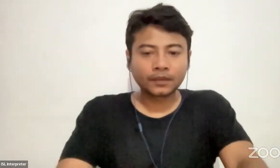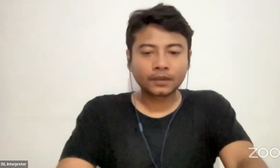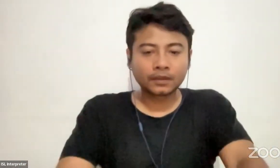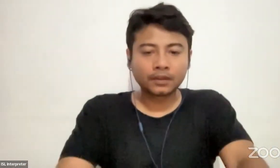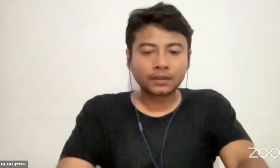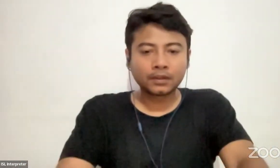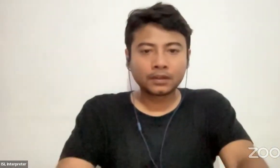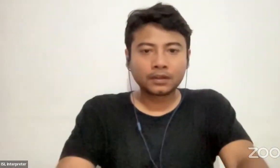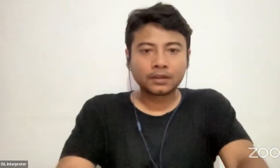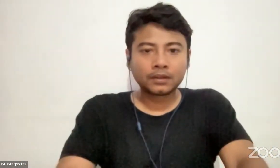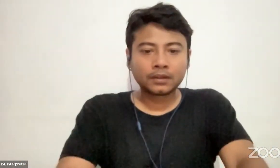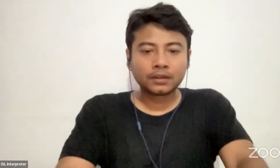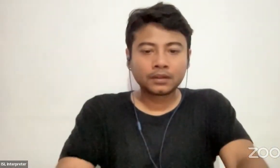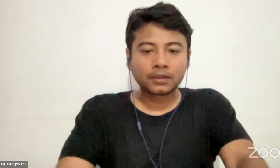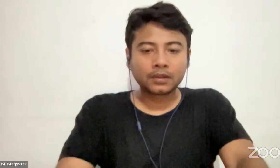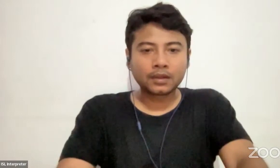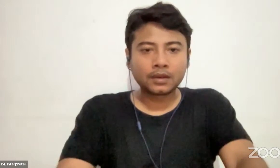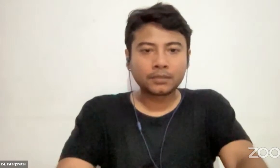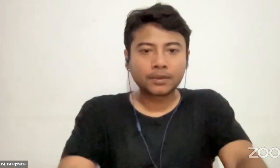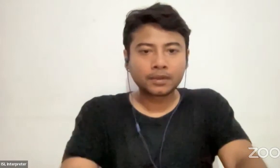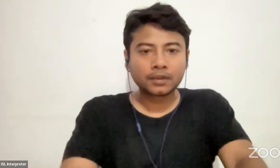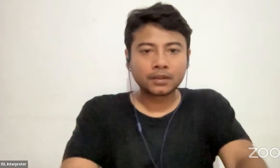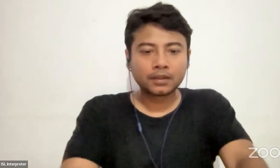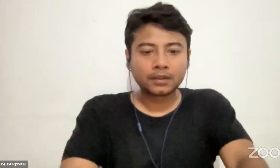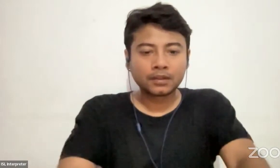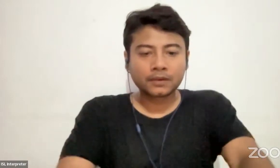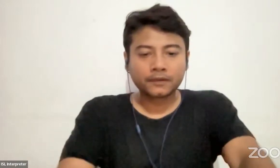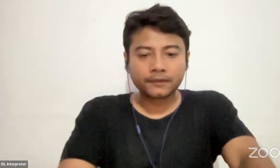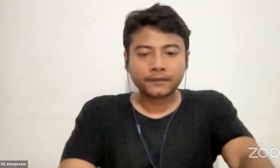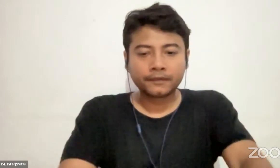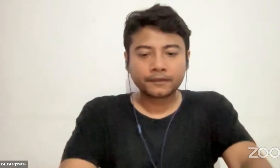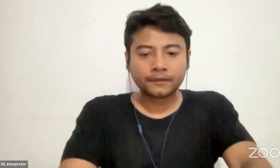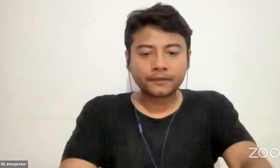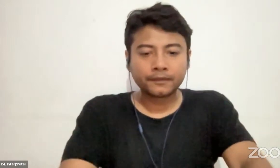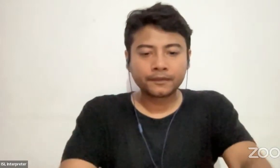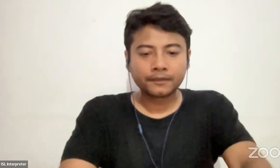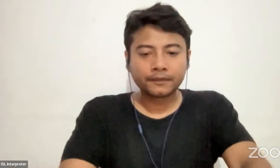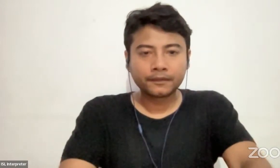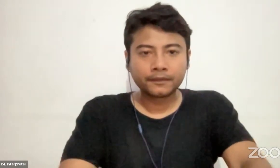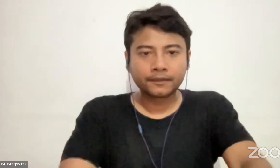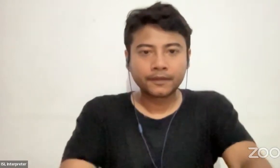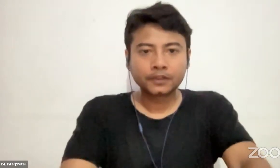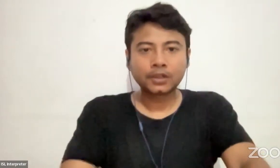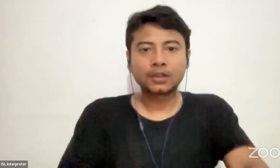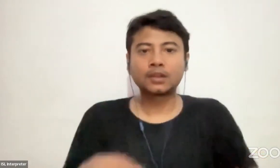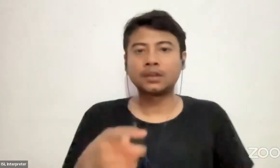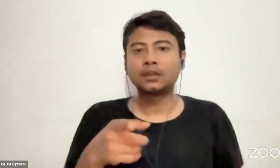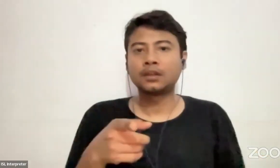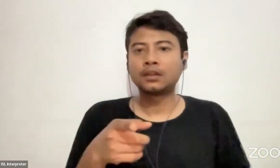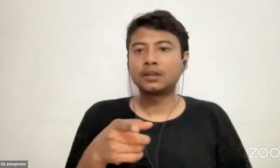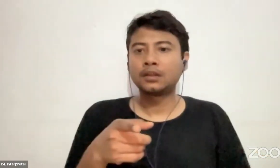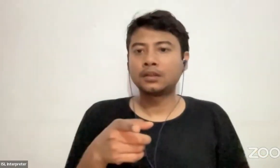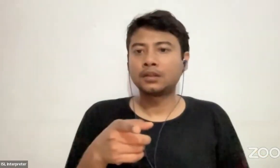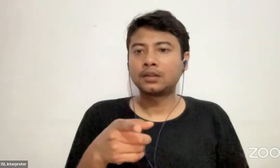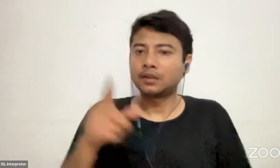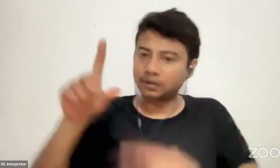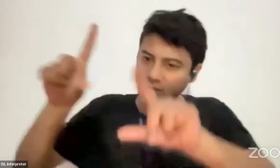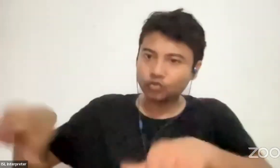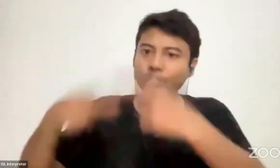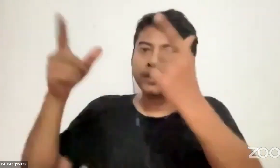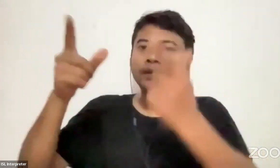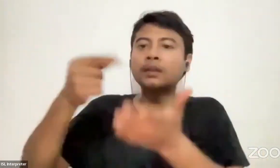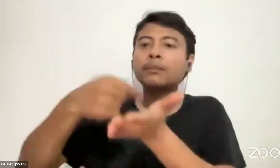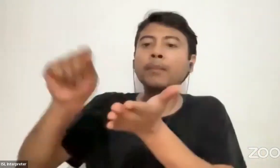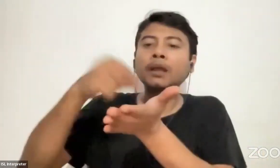और जैसा हम कार्टून में देखते थे, जब मैं छोटा था तो मैं देखता था कार्टून आता था एक, तो उसमें आता था कि चॉकलेट की नदी